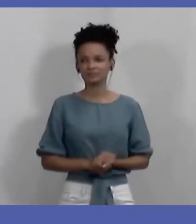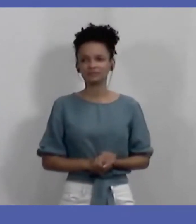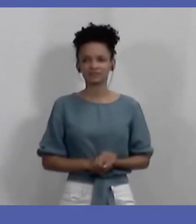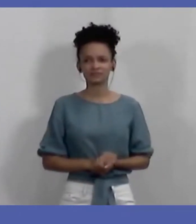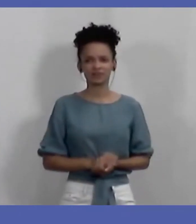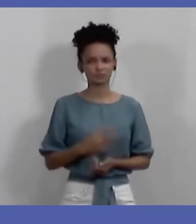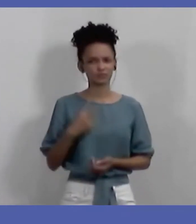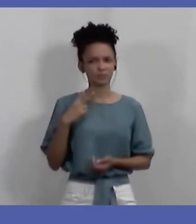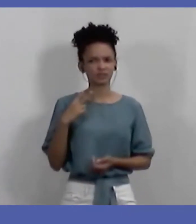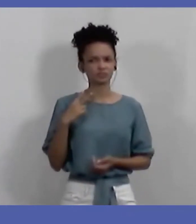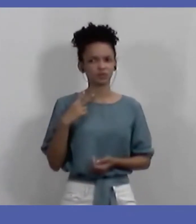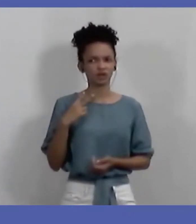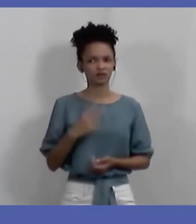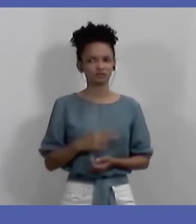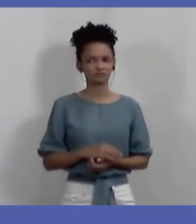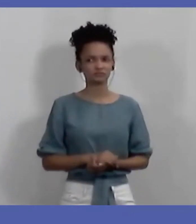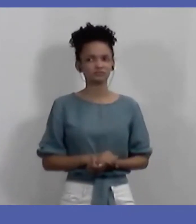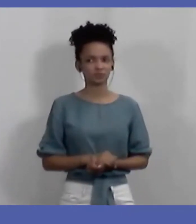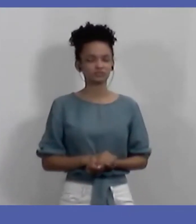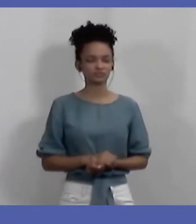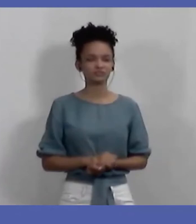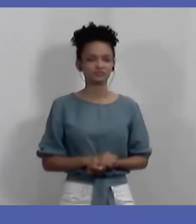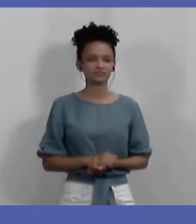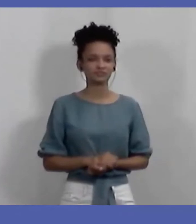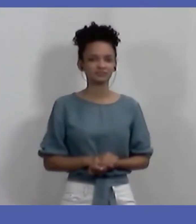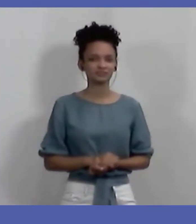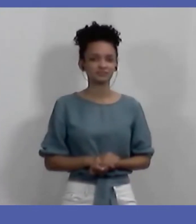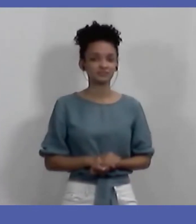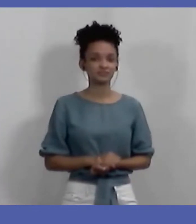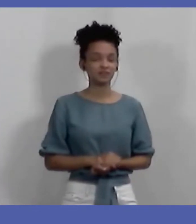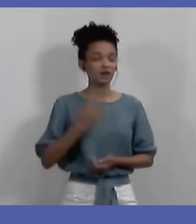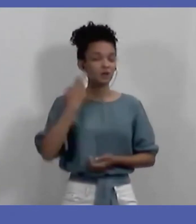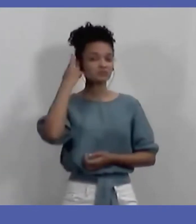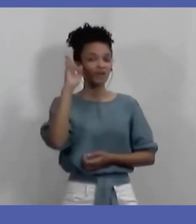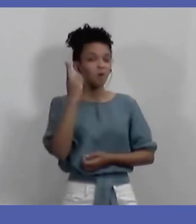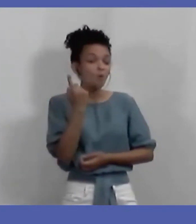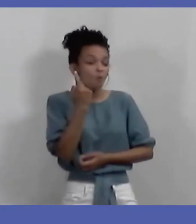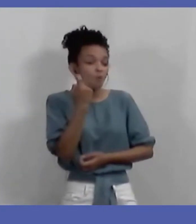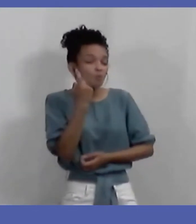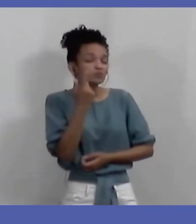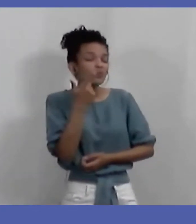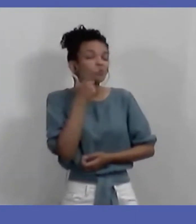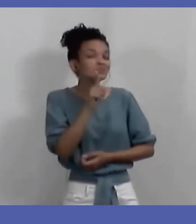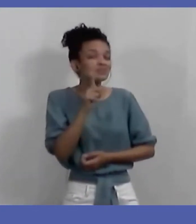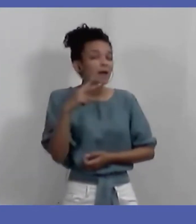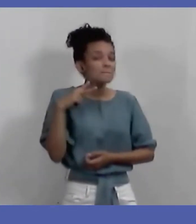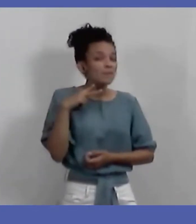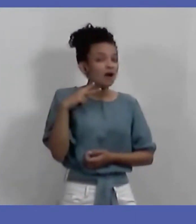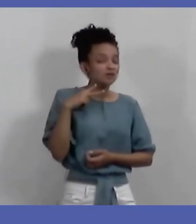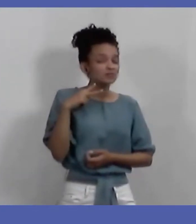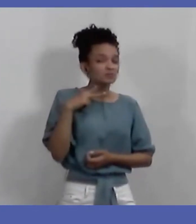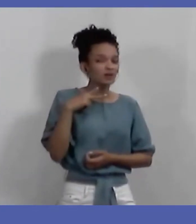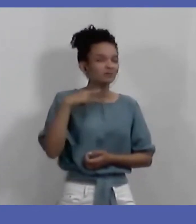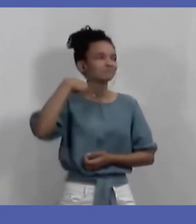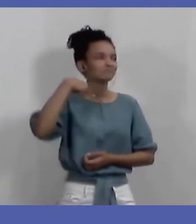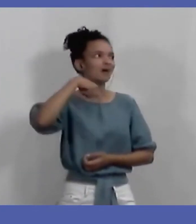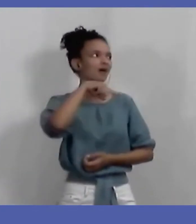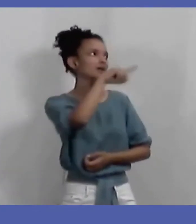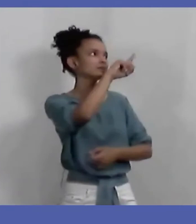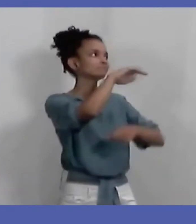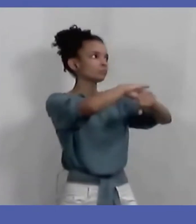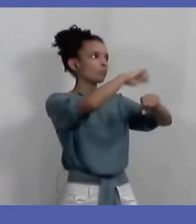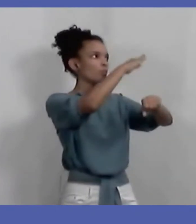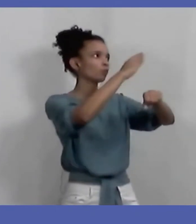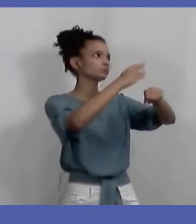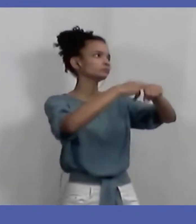Sabe, a única privacidade que ele tinha é subir ao monte e orar ao Pai.